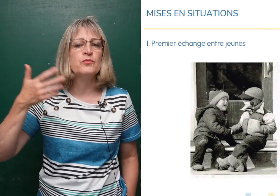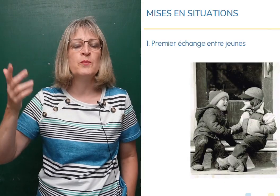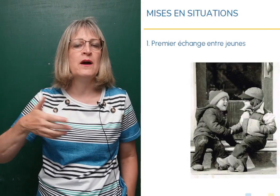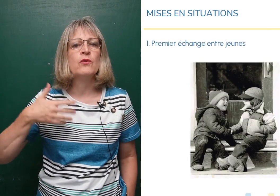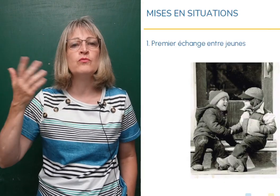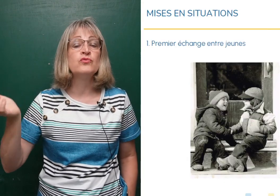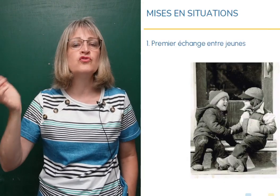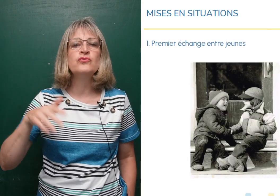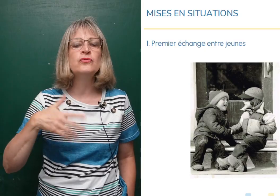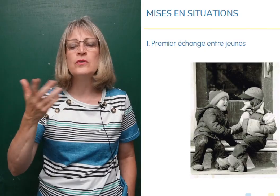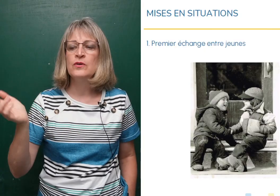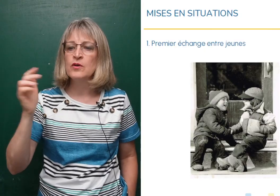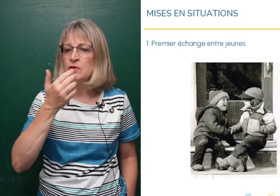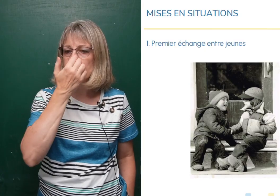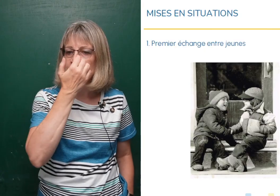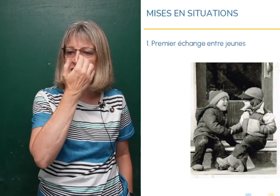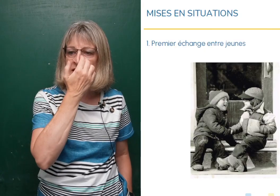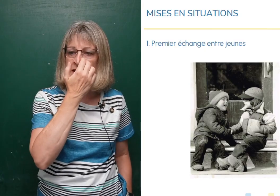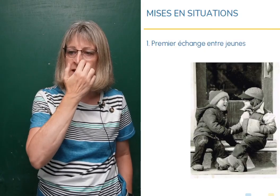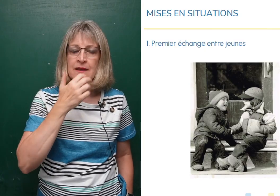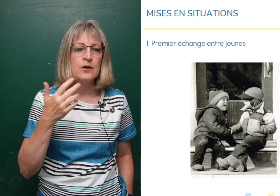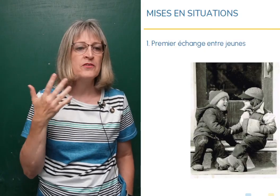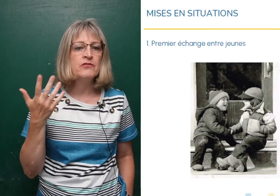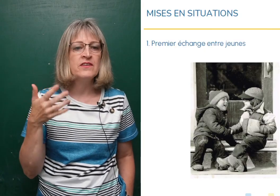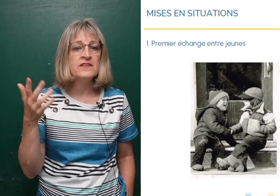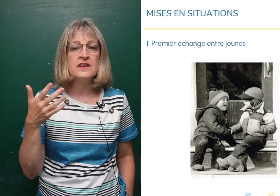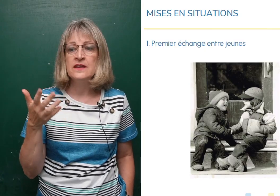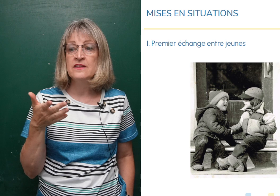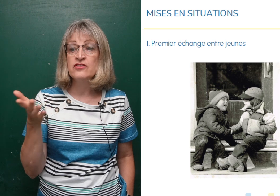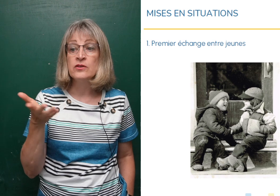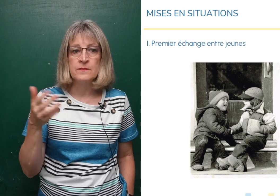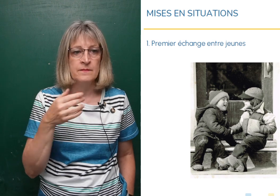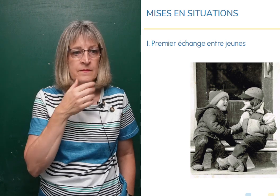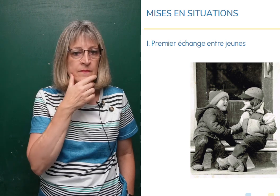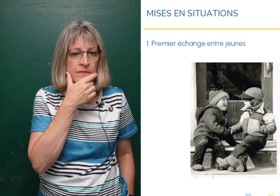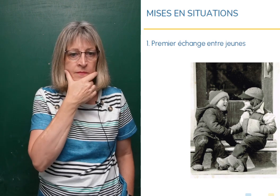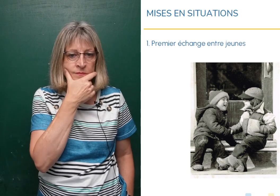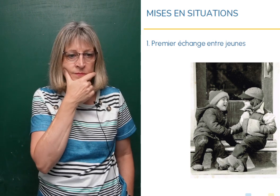premières rencontres, bonjour, comment tu vas, machin, comme si vous étiez des jeunes.